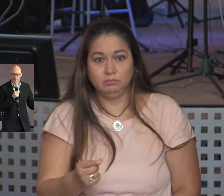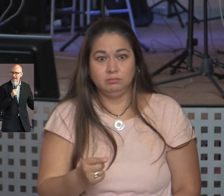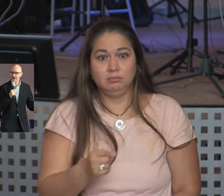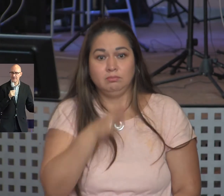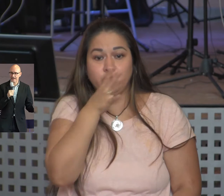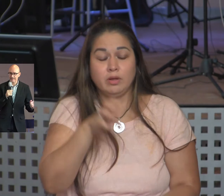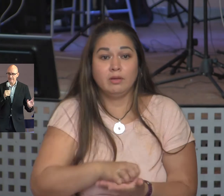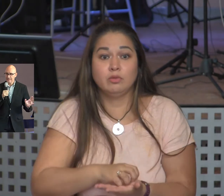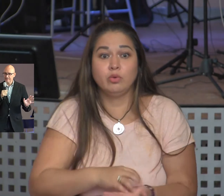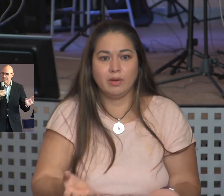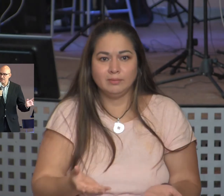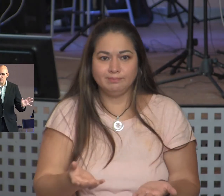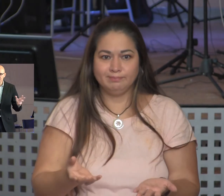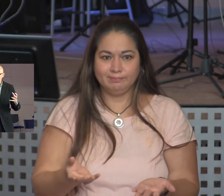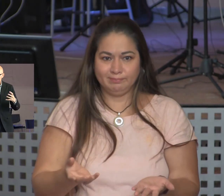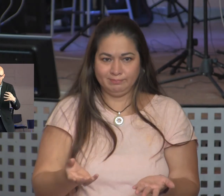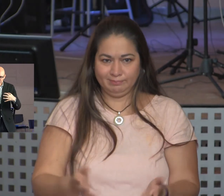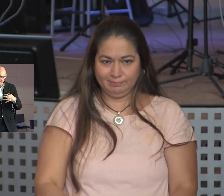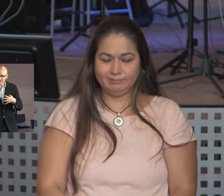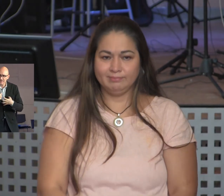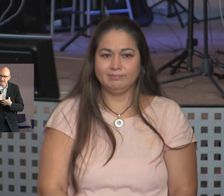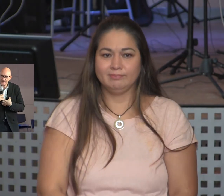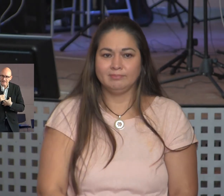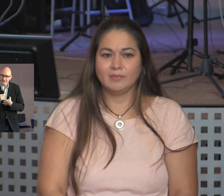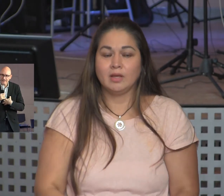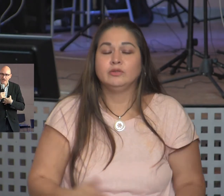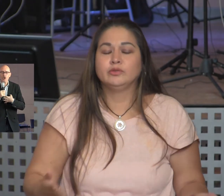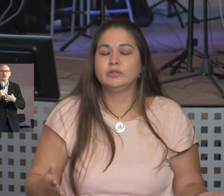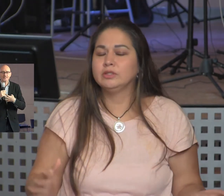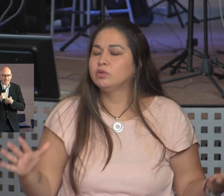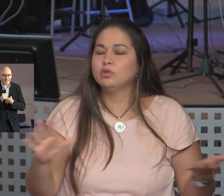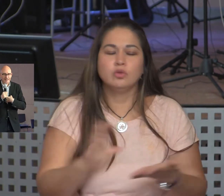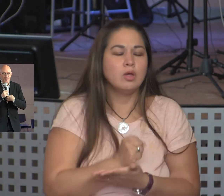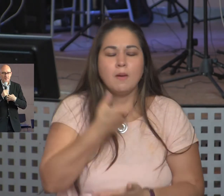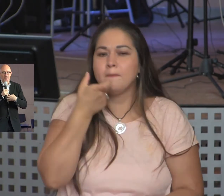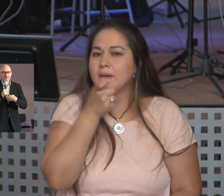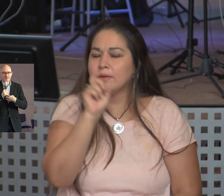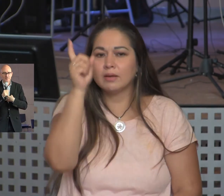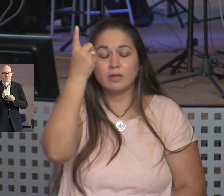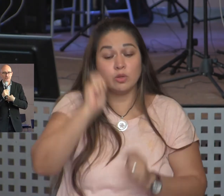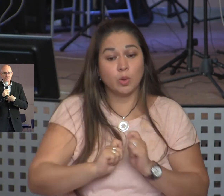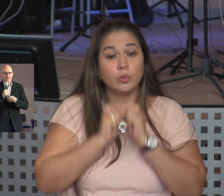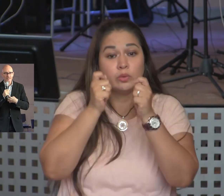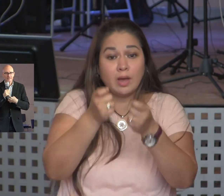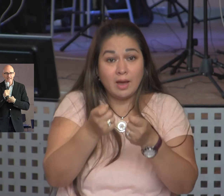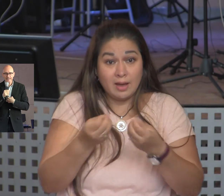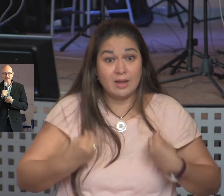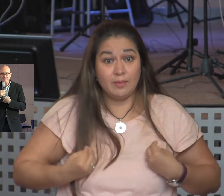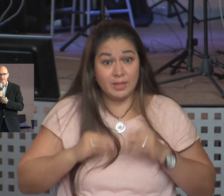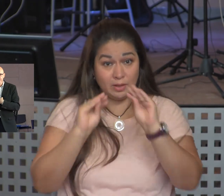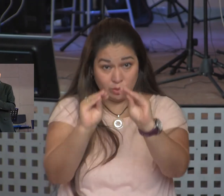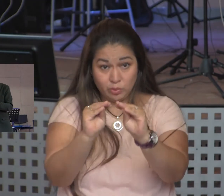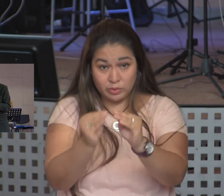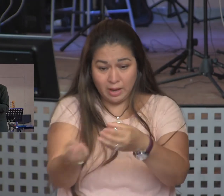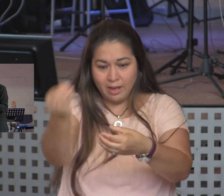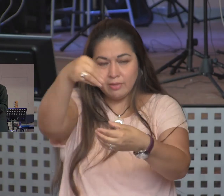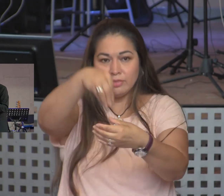Cualquier palabra de Dios que llegue a nuestra vida contiene principios de